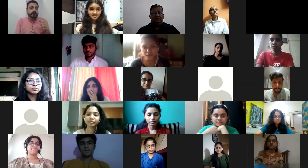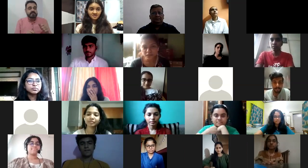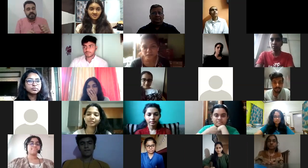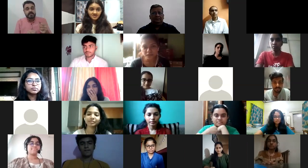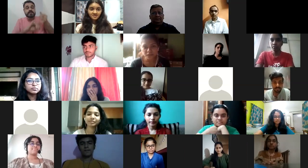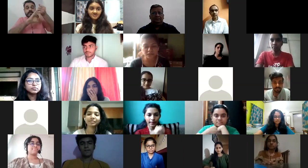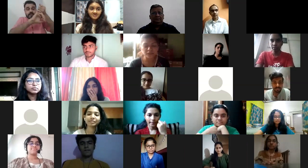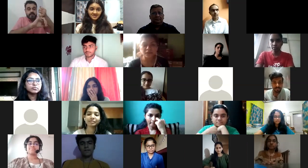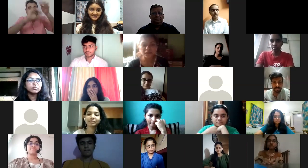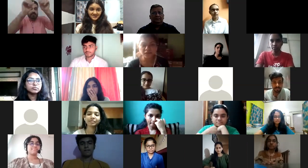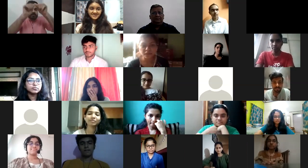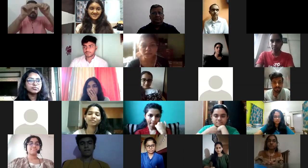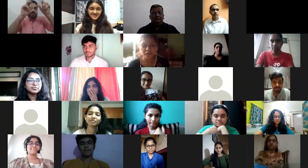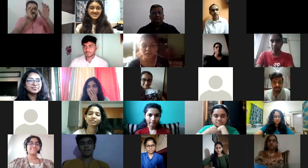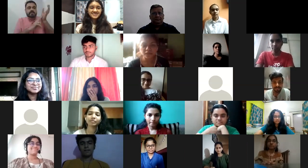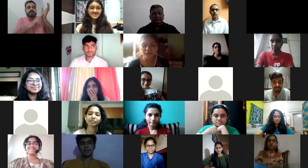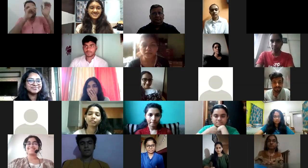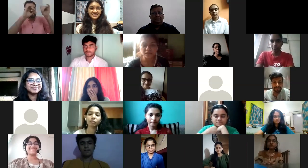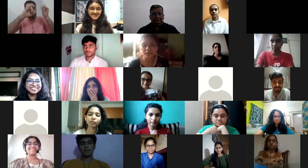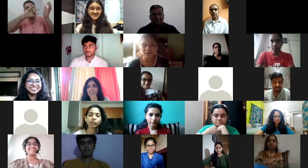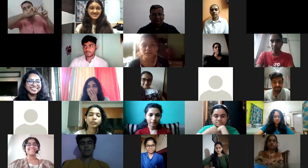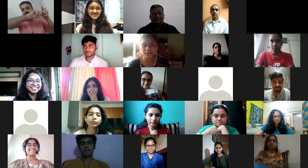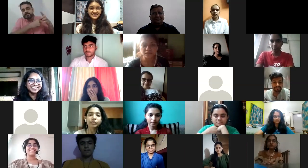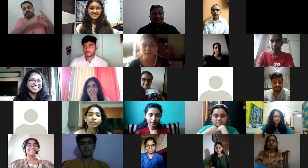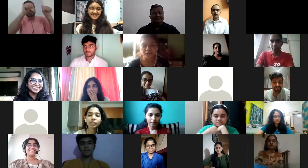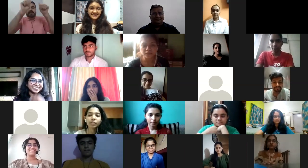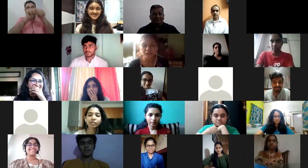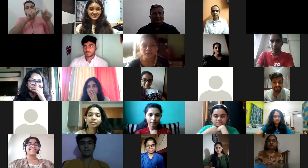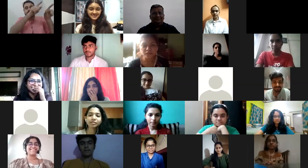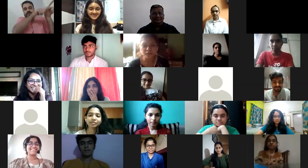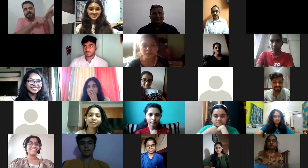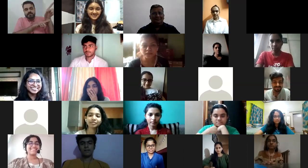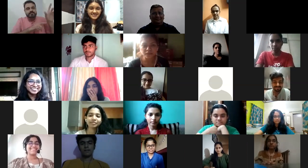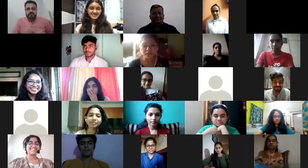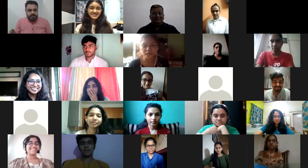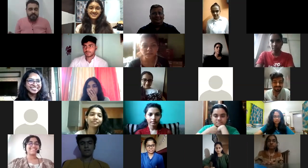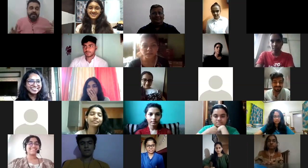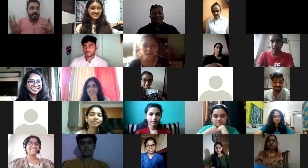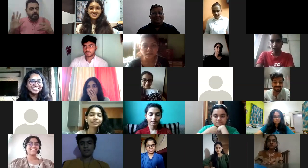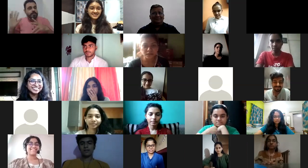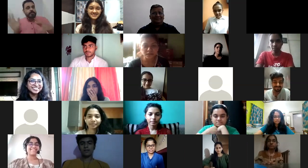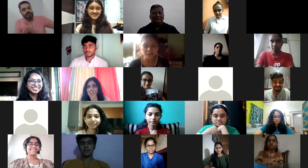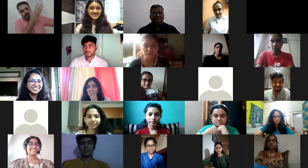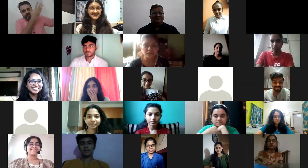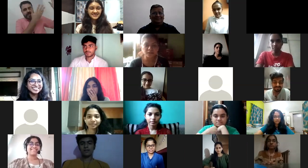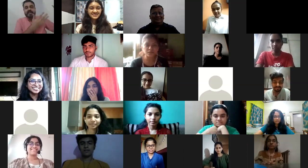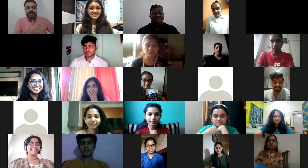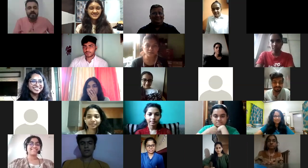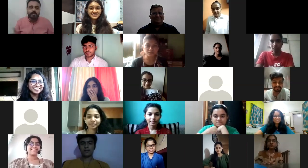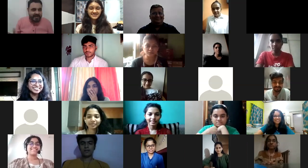say, and what is it? By the time I would be, मैं 50 मीटर आगे निकल जाऊंगा, बुलाएगा तब